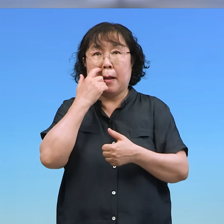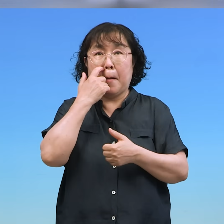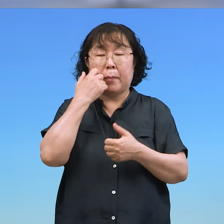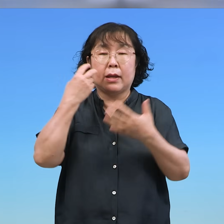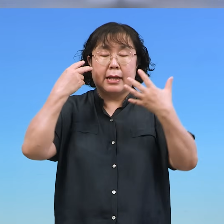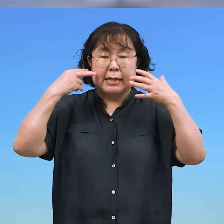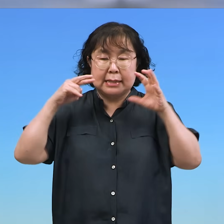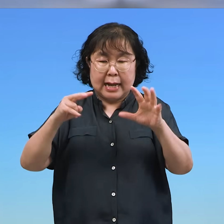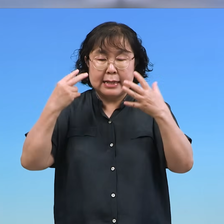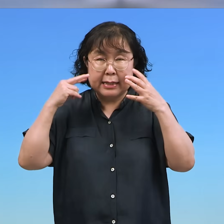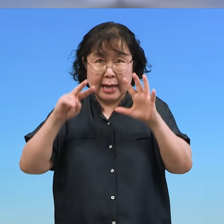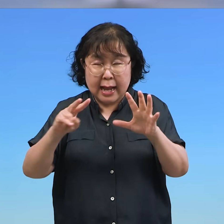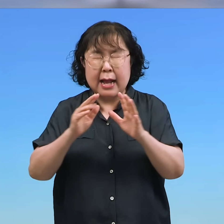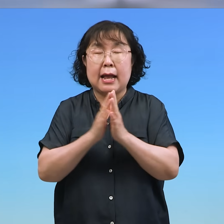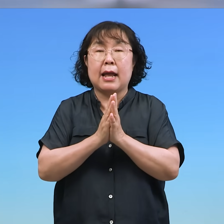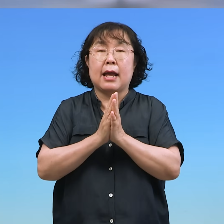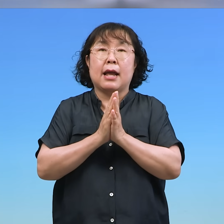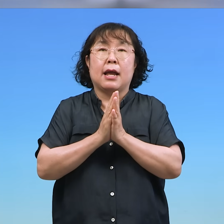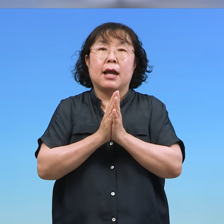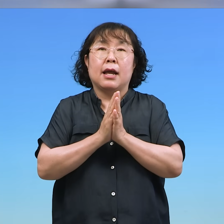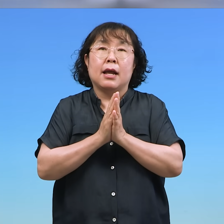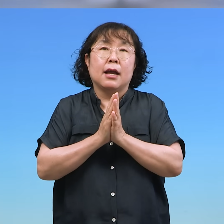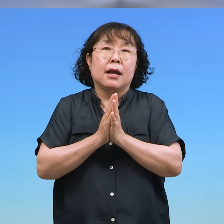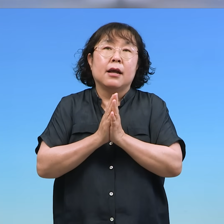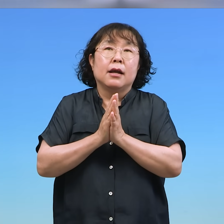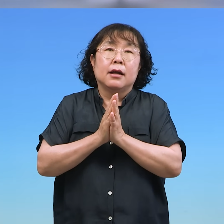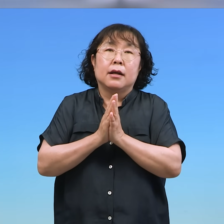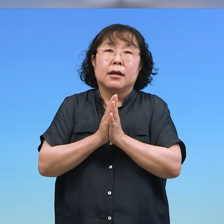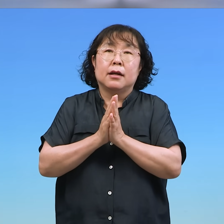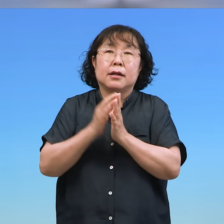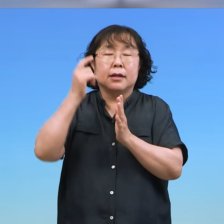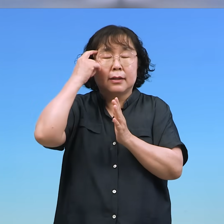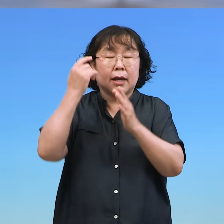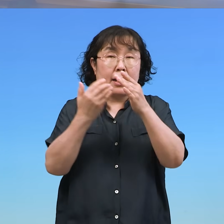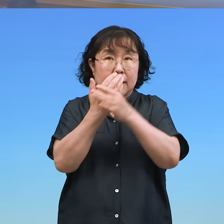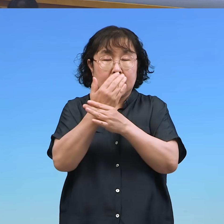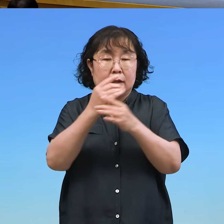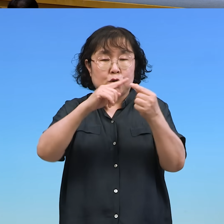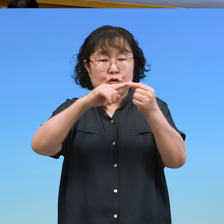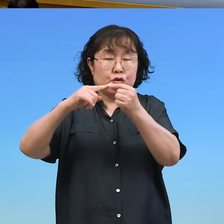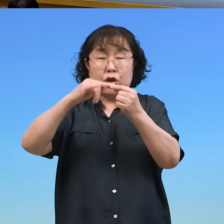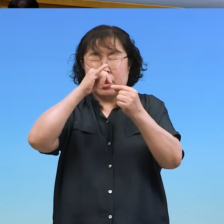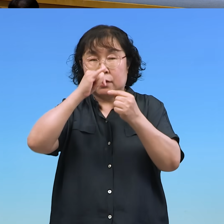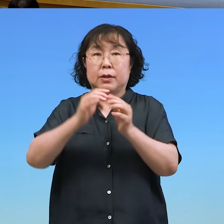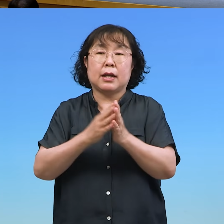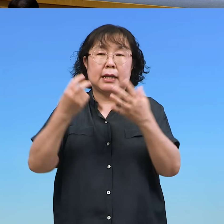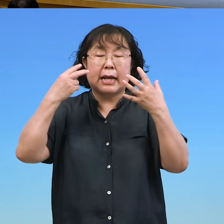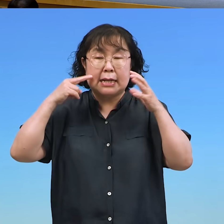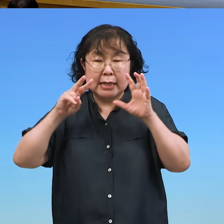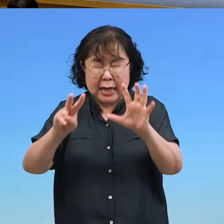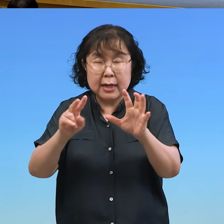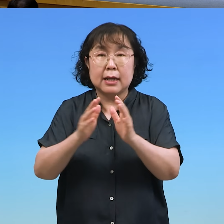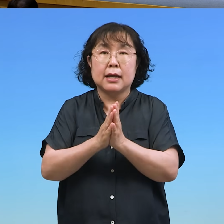다니엘 하면은 떠오르는 구절이 몇 개 있는데, 그 중에 자, 다니엘 6장 10절을 보십시오. 같이 한번 읽어보실까요? 다니엘이